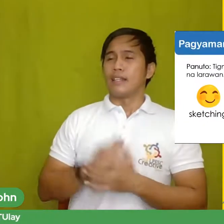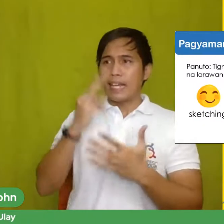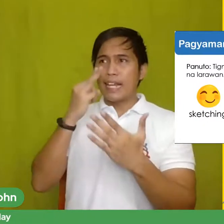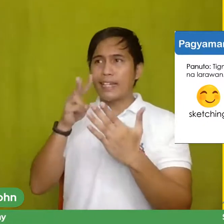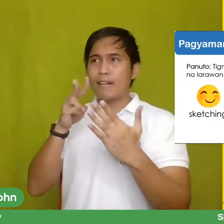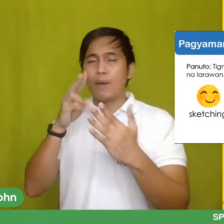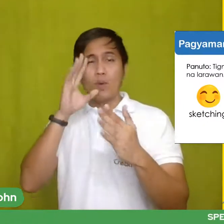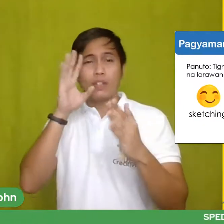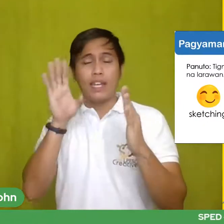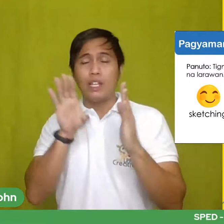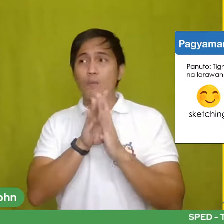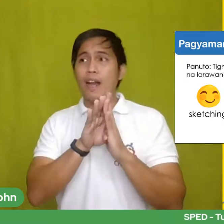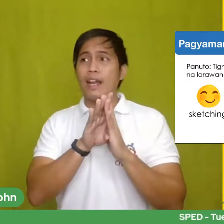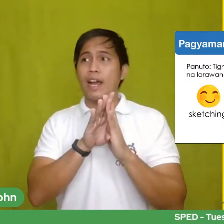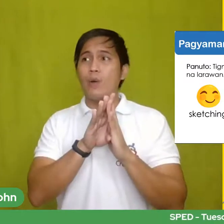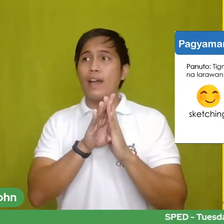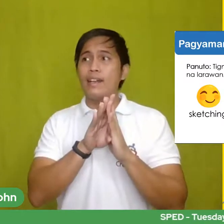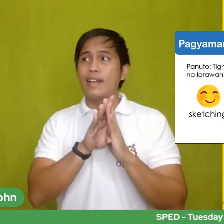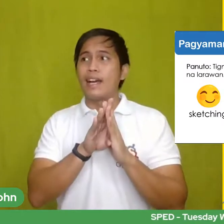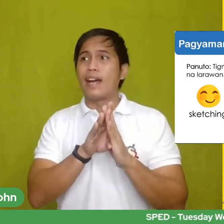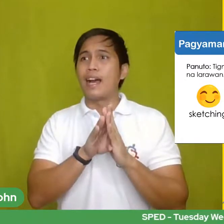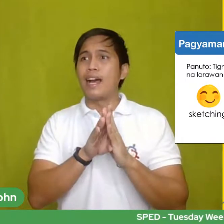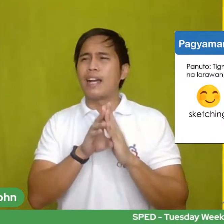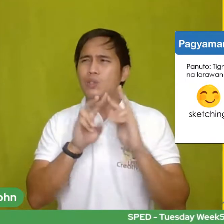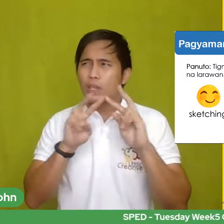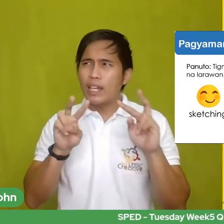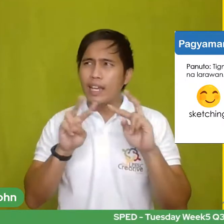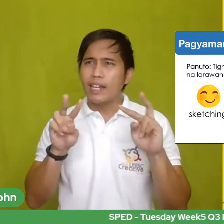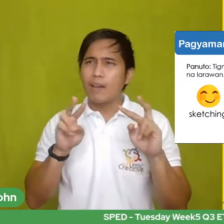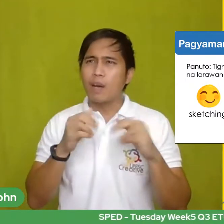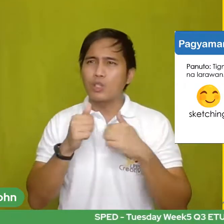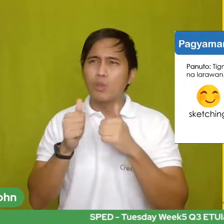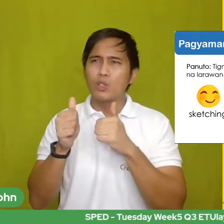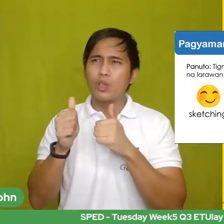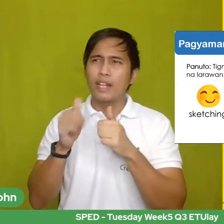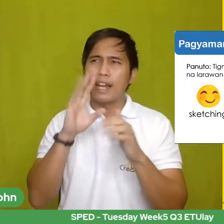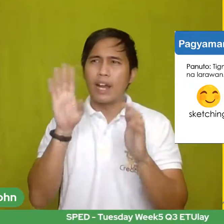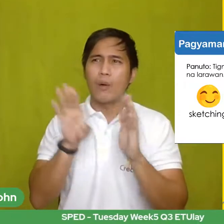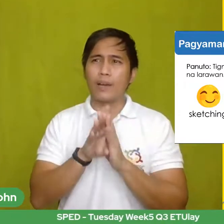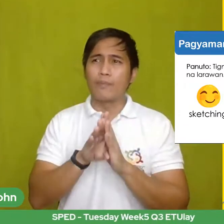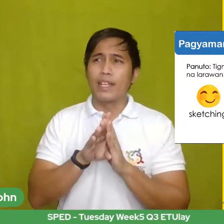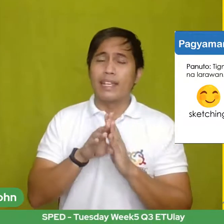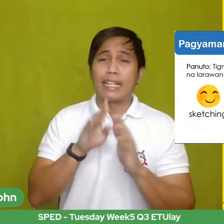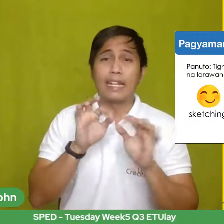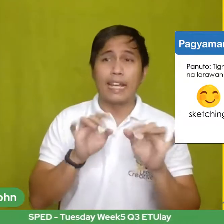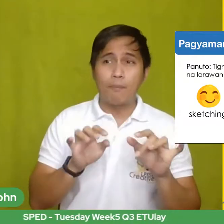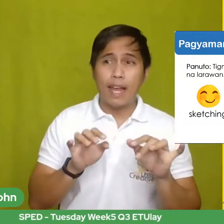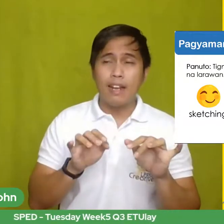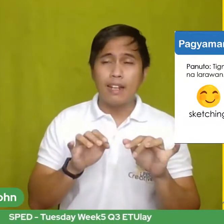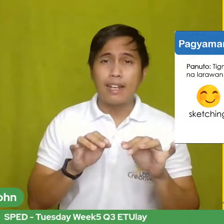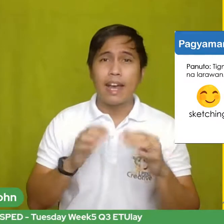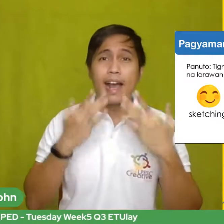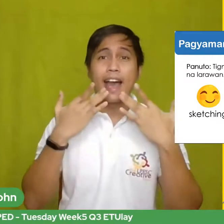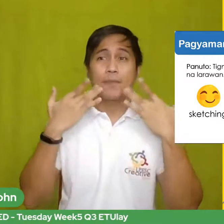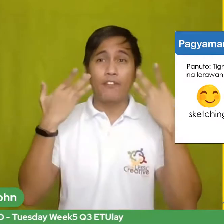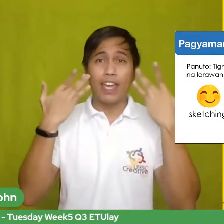tingnan natin ng mabuti yung mga larawan at suriin ang mga sumusunod na larawan. I-type lang ang happy